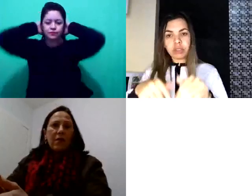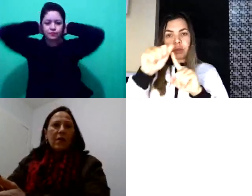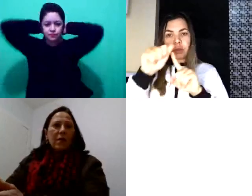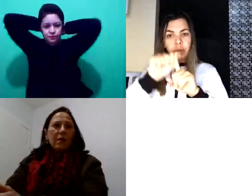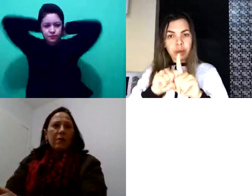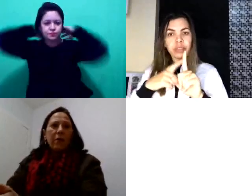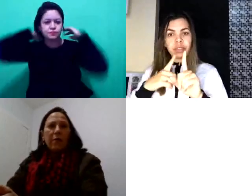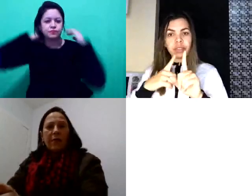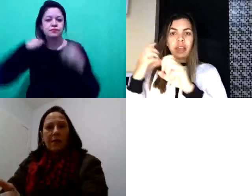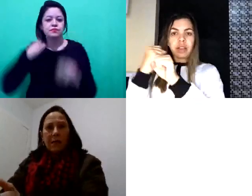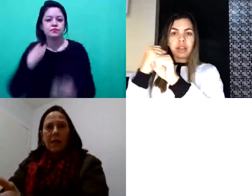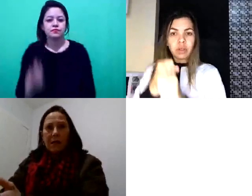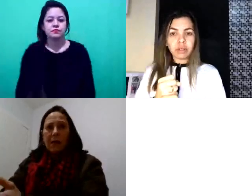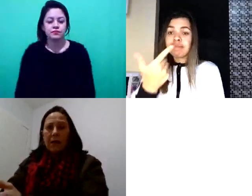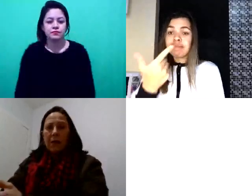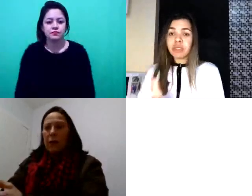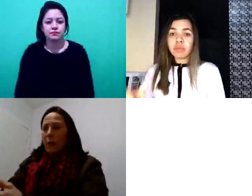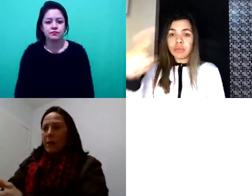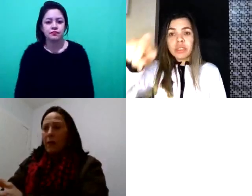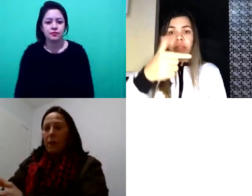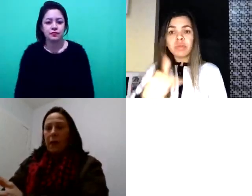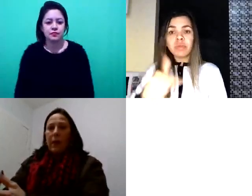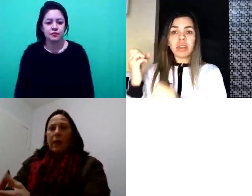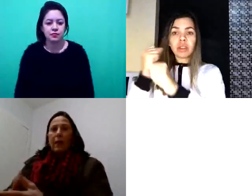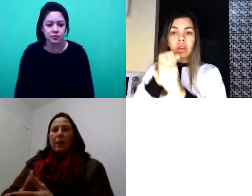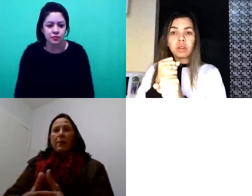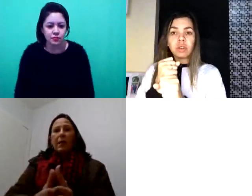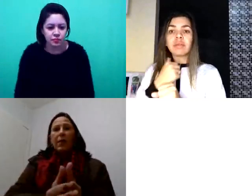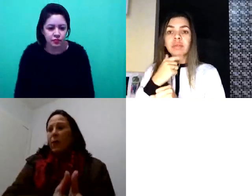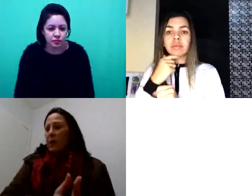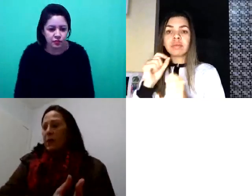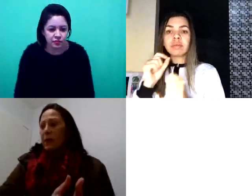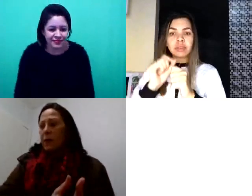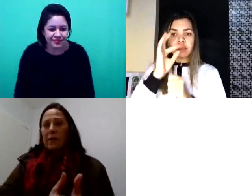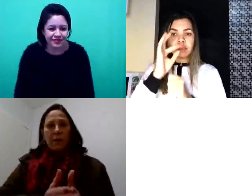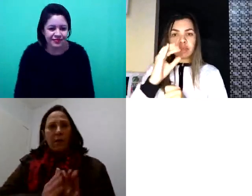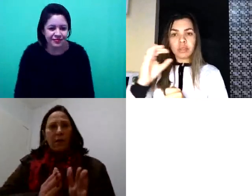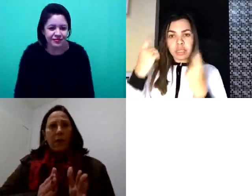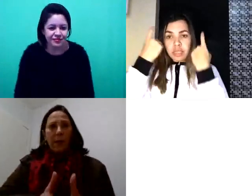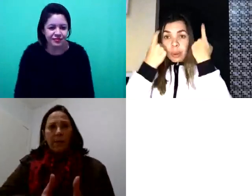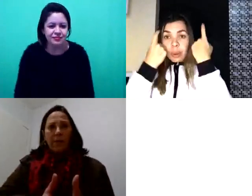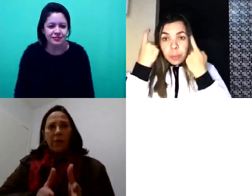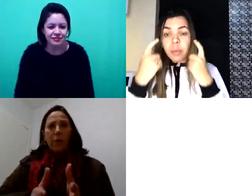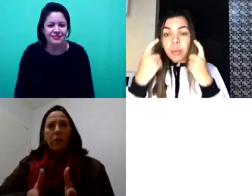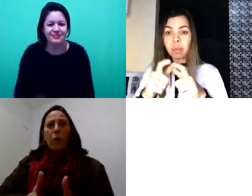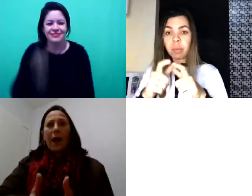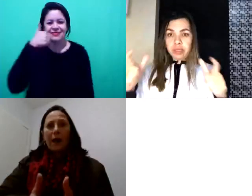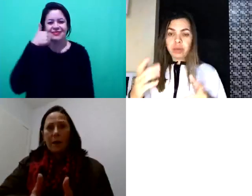notas, vocês não vão para o TCC, e essa é a grande preocupação. E a minha proposta, então, é assim: ó, vamos lá, vamos pontuar